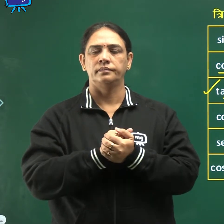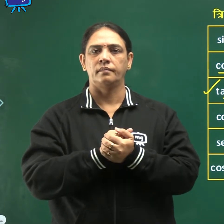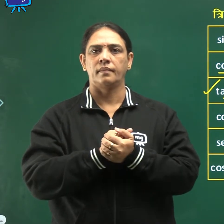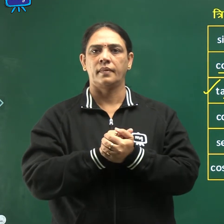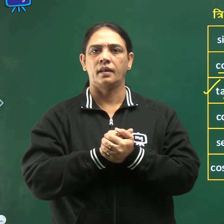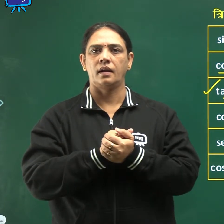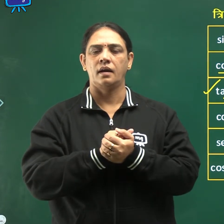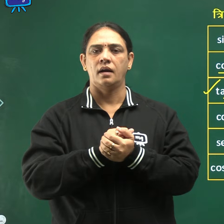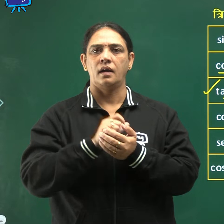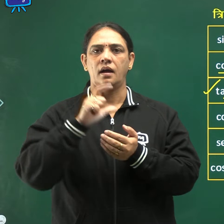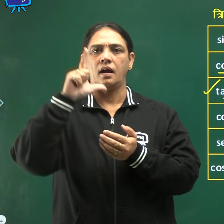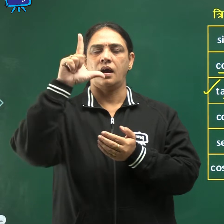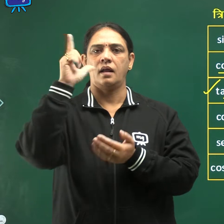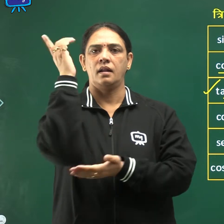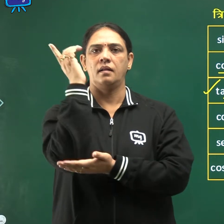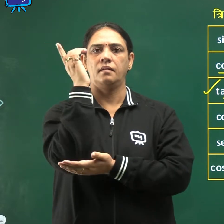लंब बटे आधार,